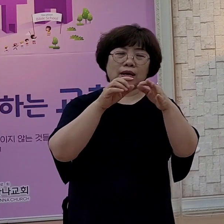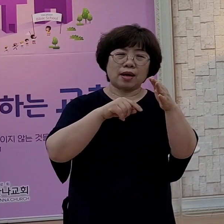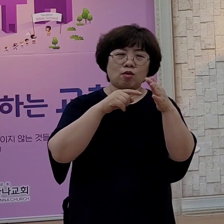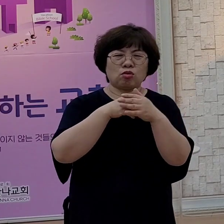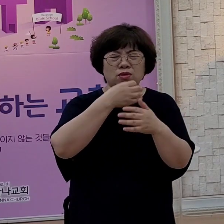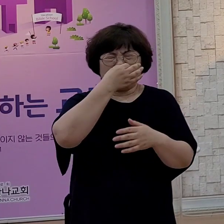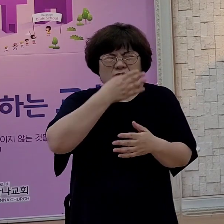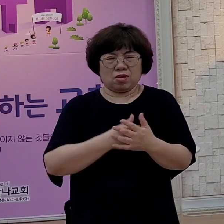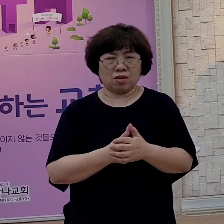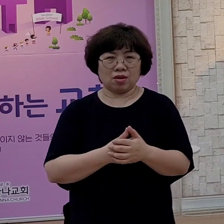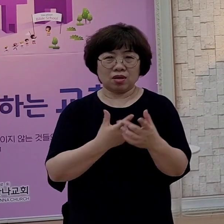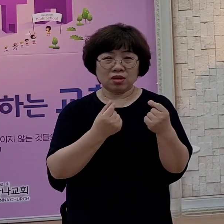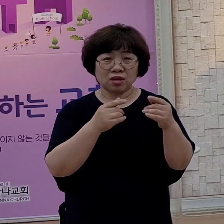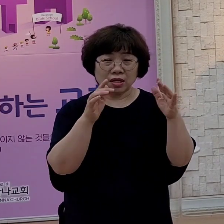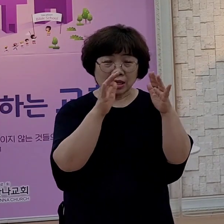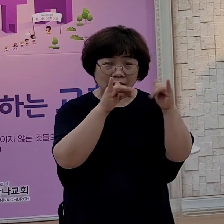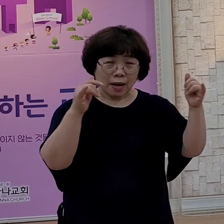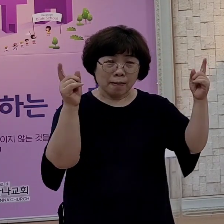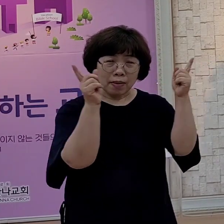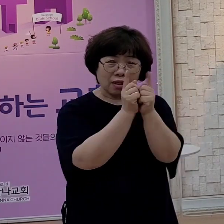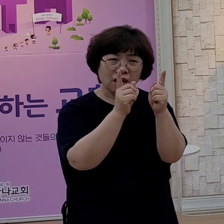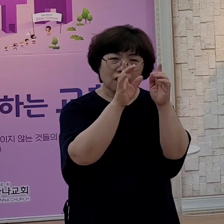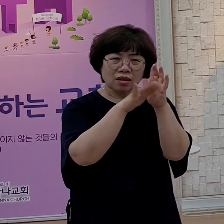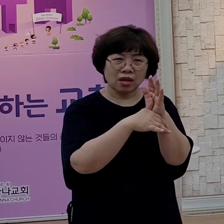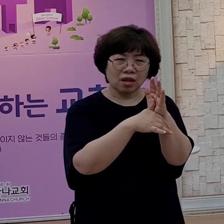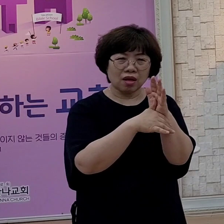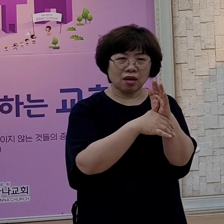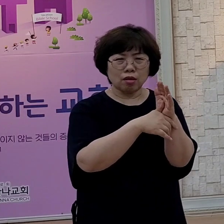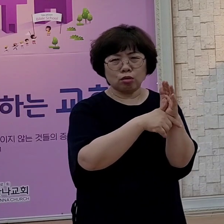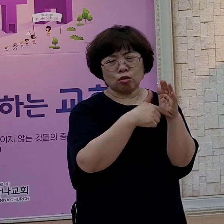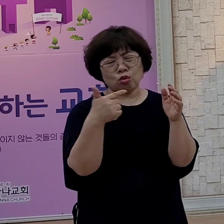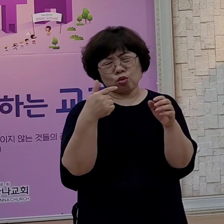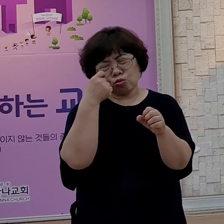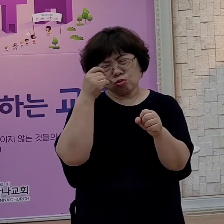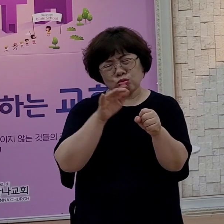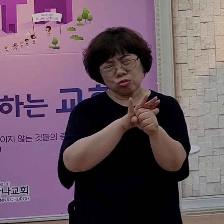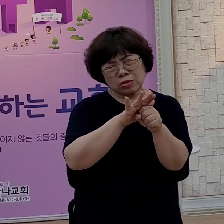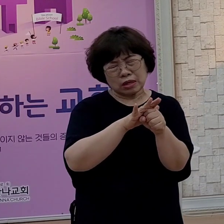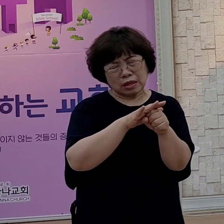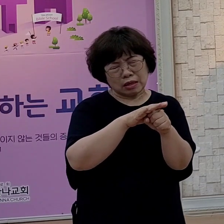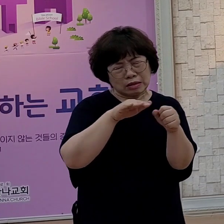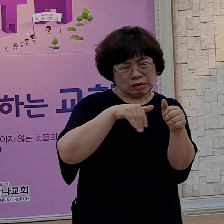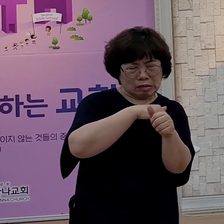이런 사람을 만나면 그보다 불쌍한 가정과 교회가 없어요.